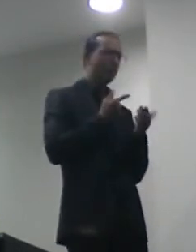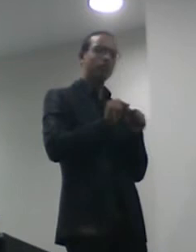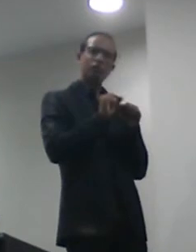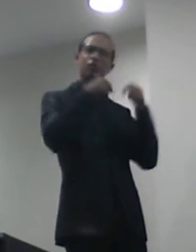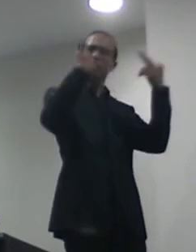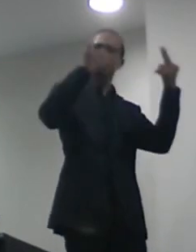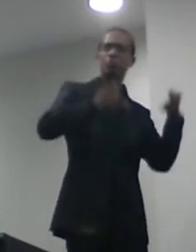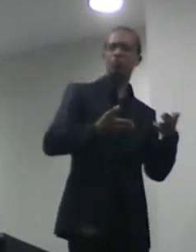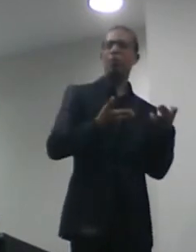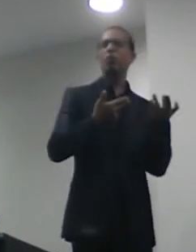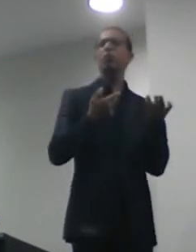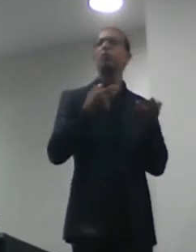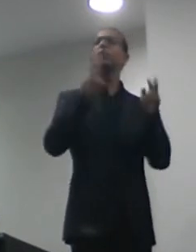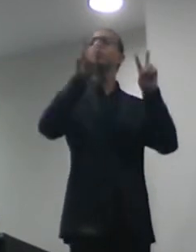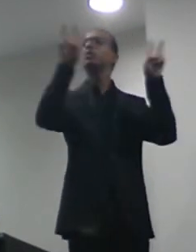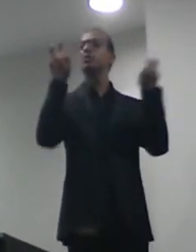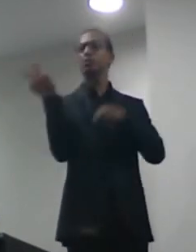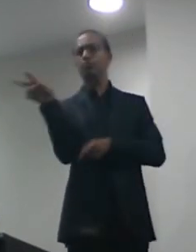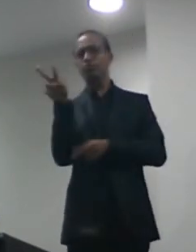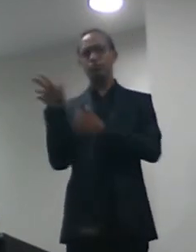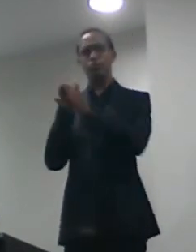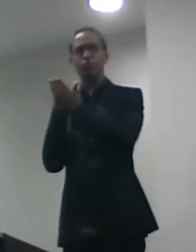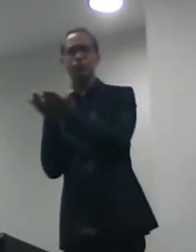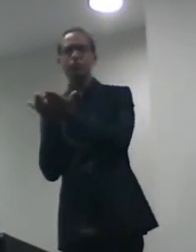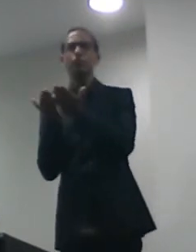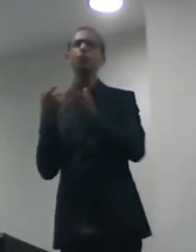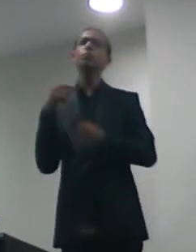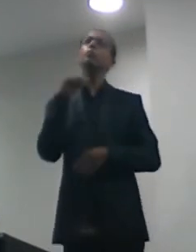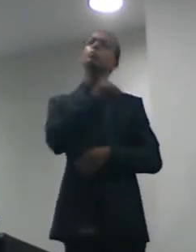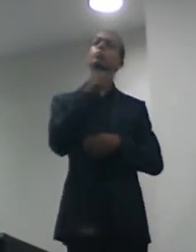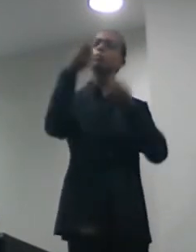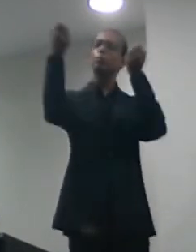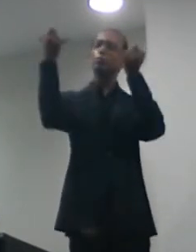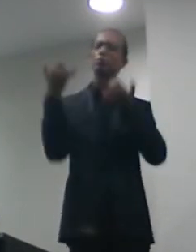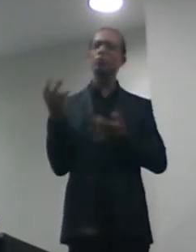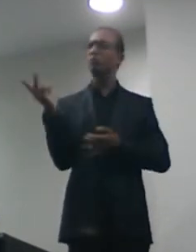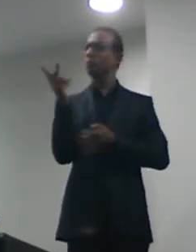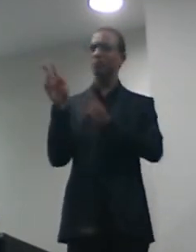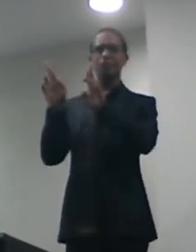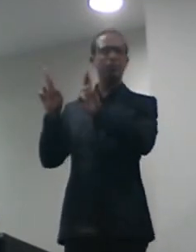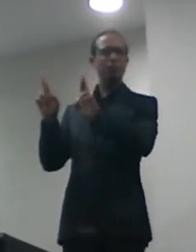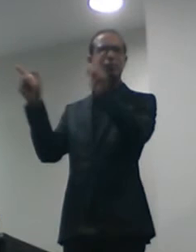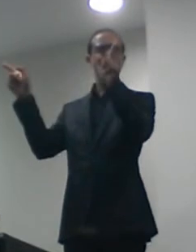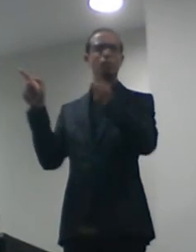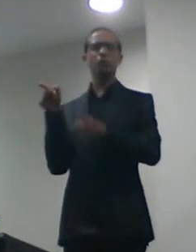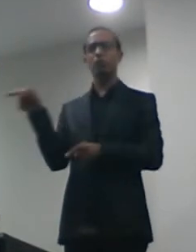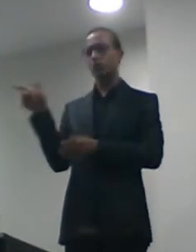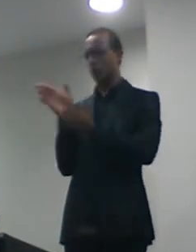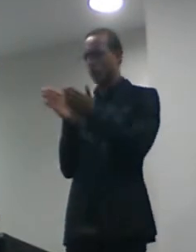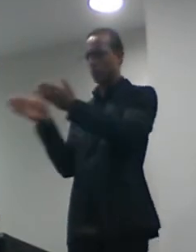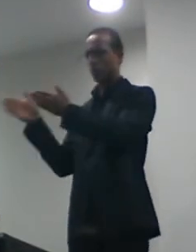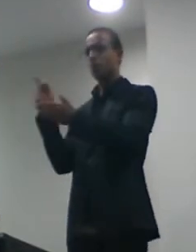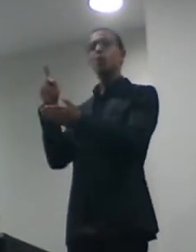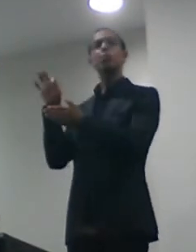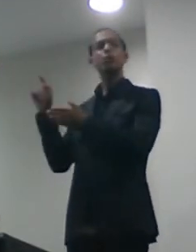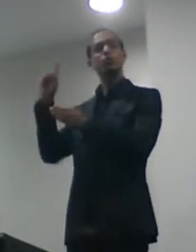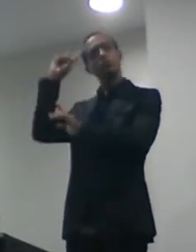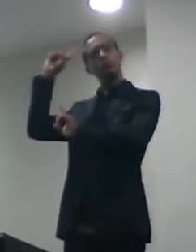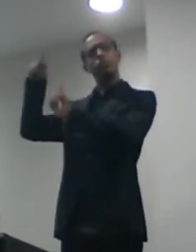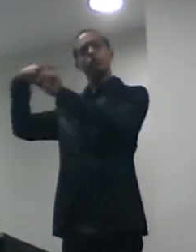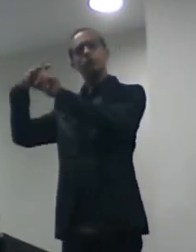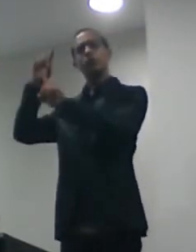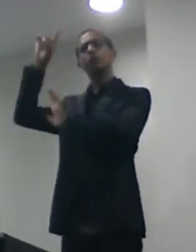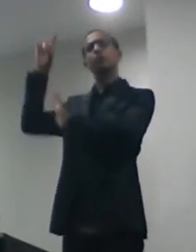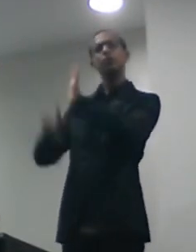e tal, fazer justamente sobre essas 2 obras. E eles determinam coisas totalmente diferentes. Posner, ele é totalmente positivado, ou seja, aquele